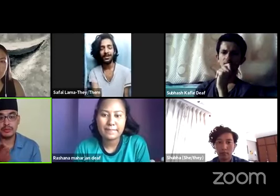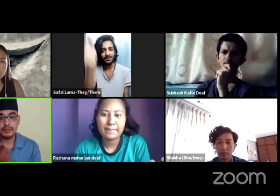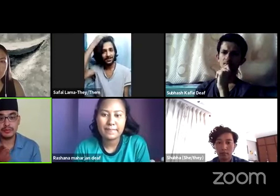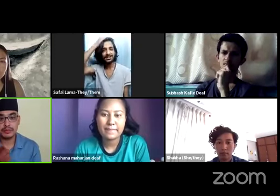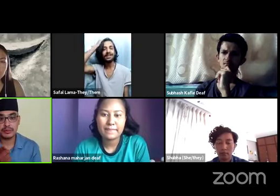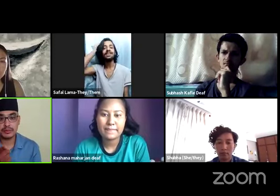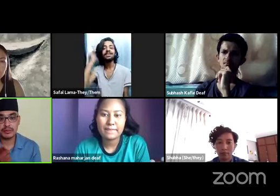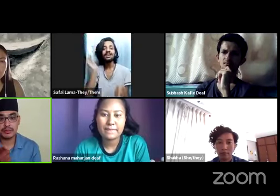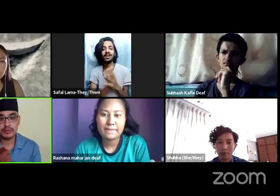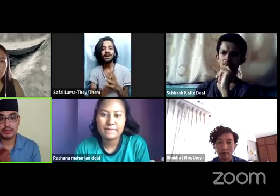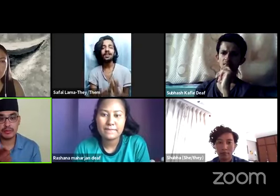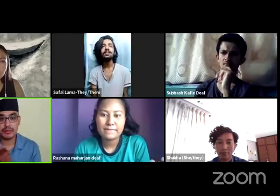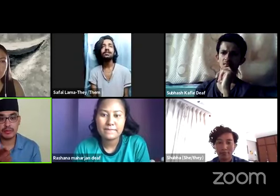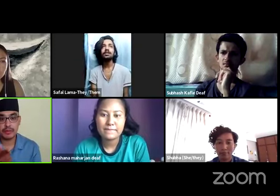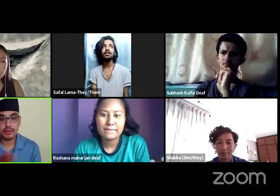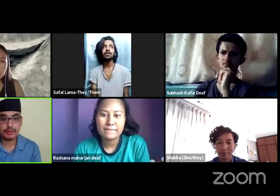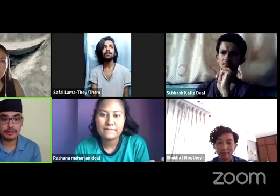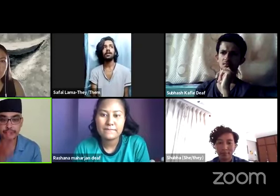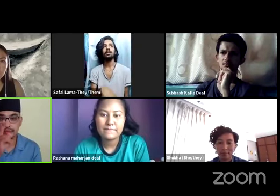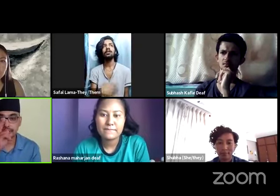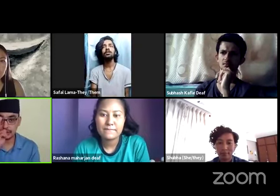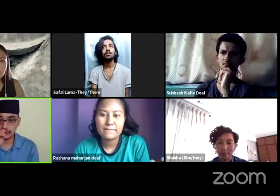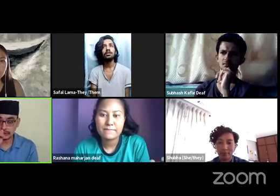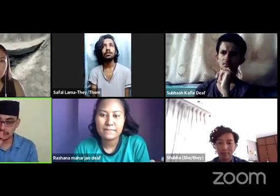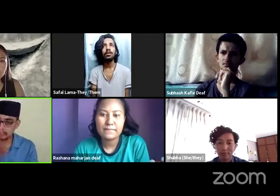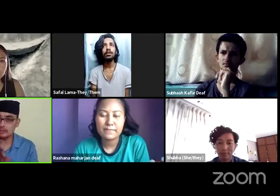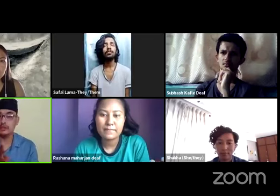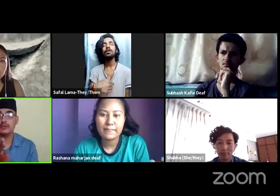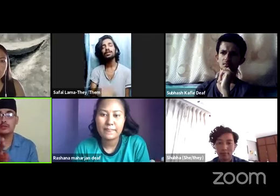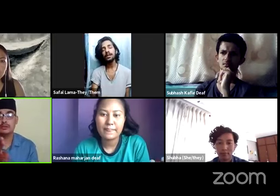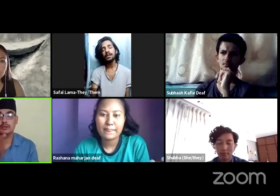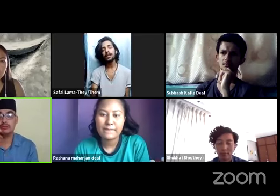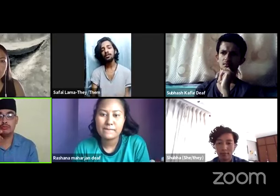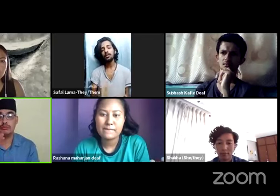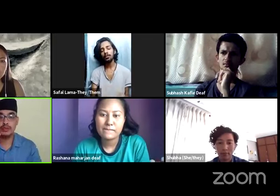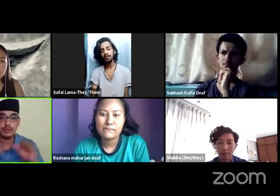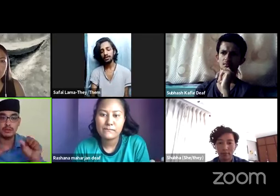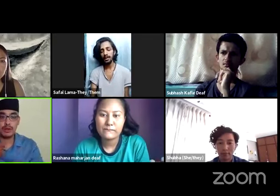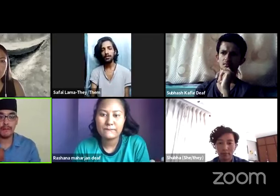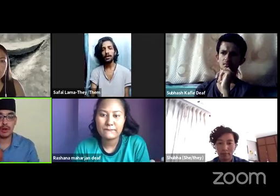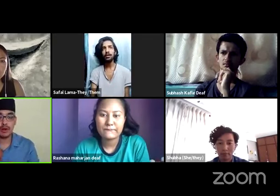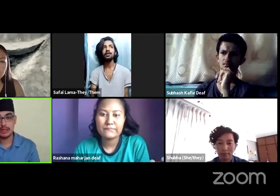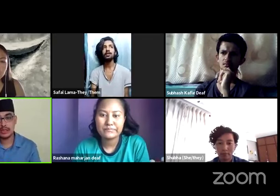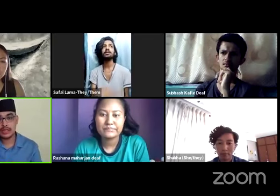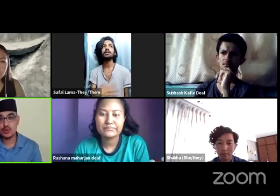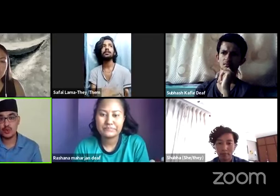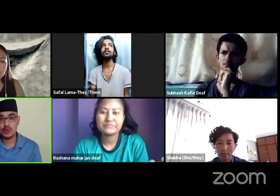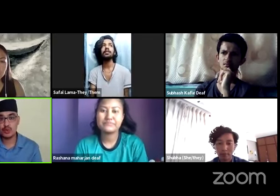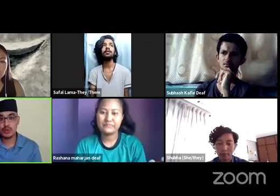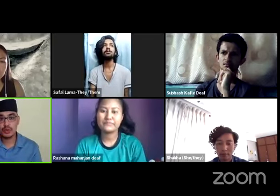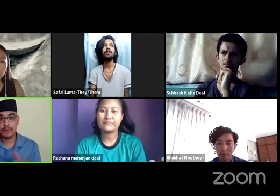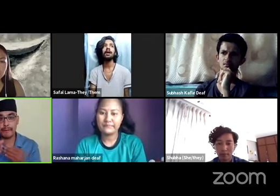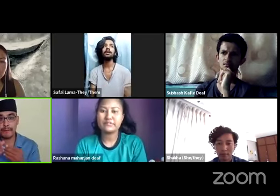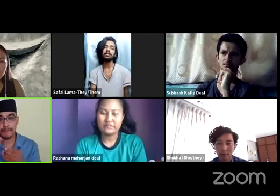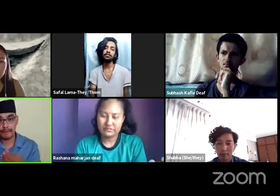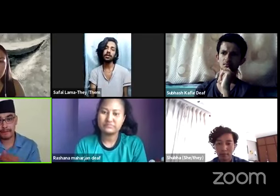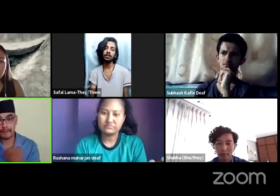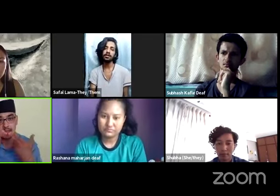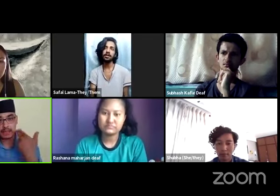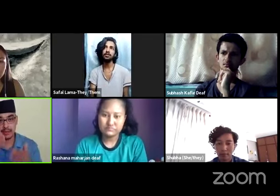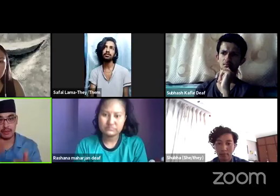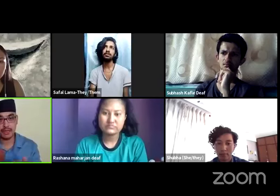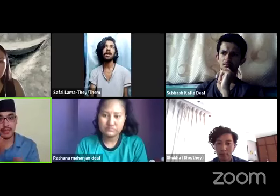के भने म बुझेँ. अनि त्यसपछि जब म चाहिँ एज अ क्वेयर पर्सन्स आइडेन्टिफाई गरेर चाहिँ एज अ फिल्डमा एज अ